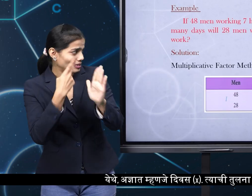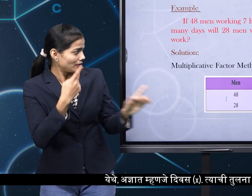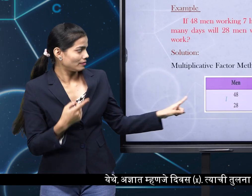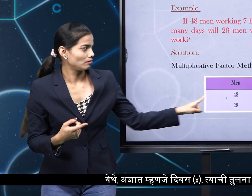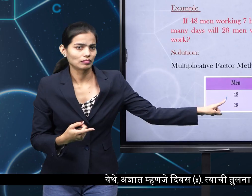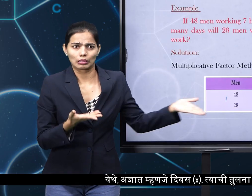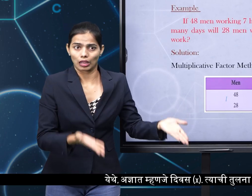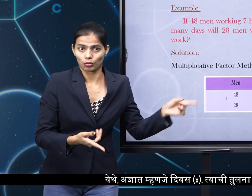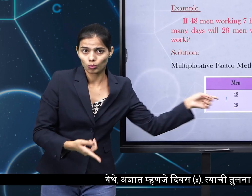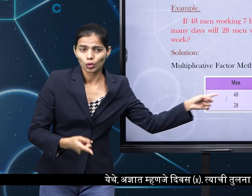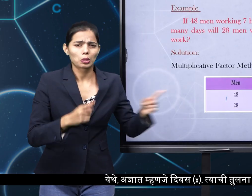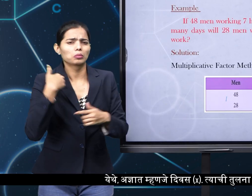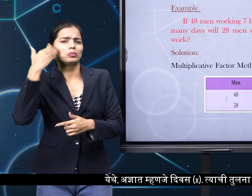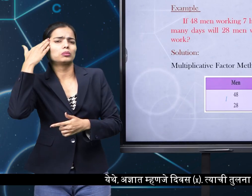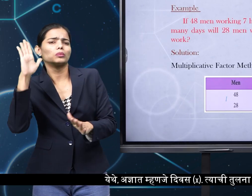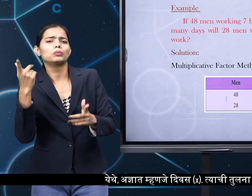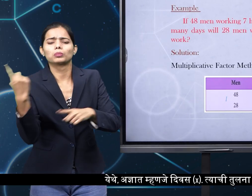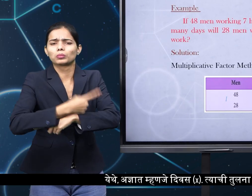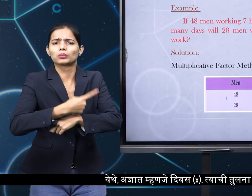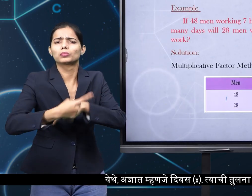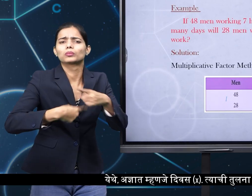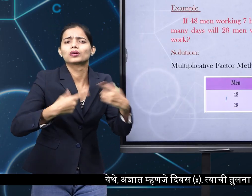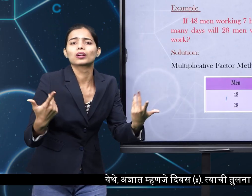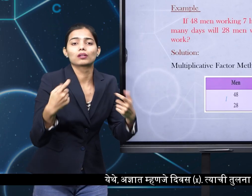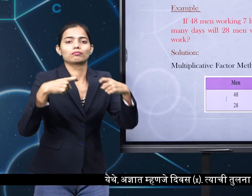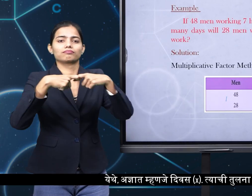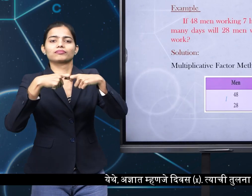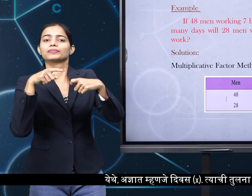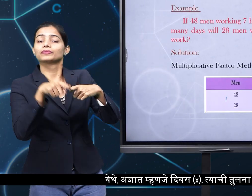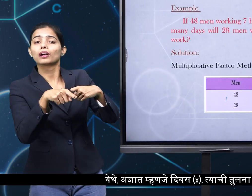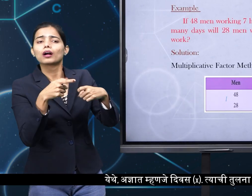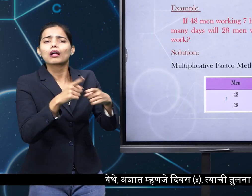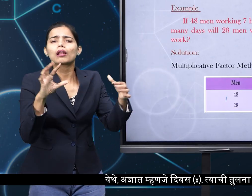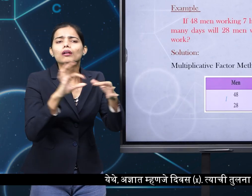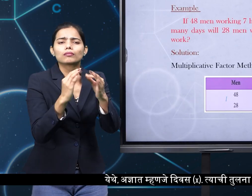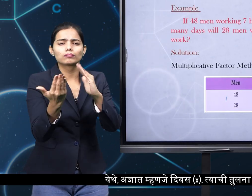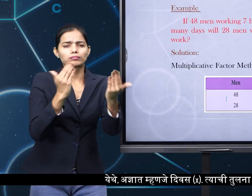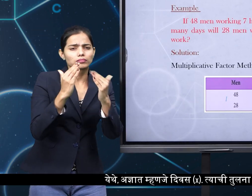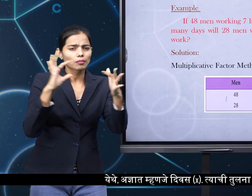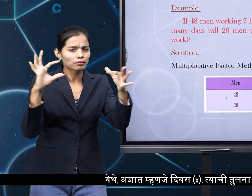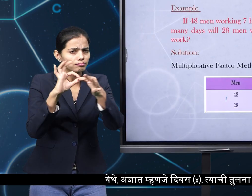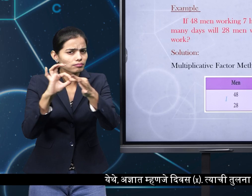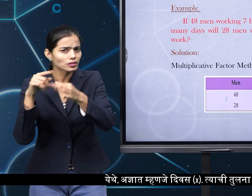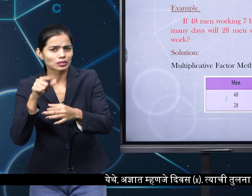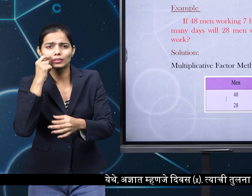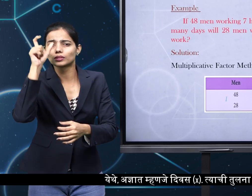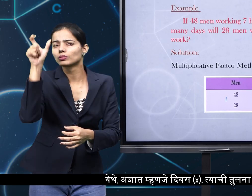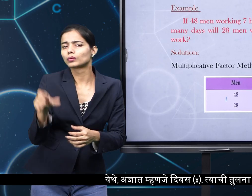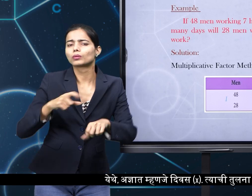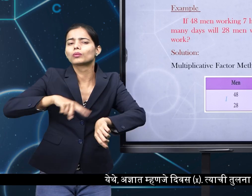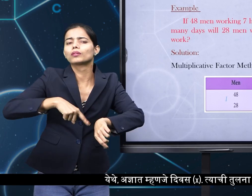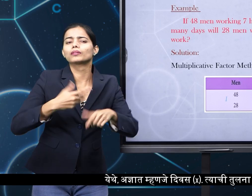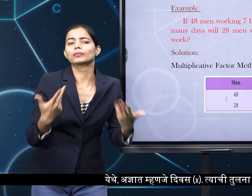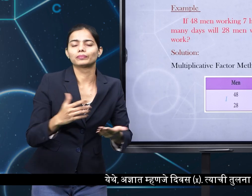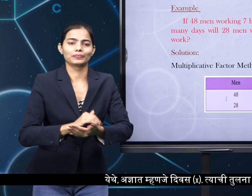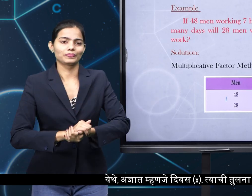येथे अज्ञात म्हणजे दिवस x, त्याची तुलना पुरुष आणि तासांची करायची आहे.